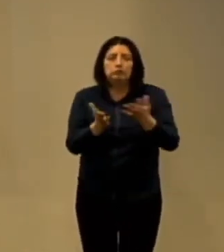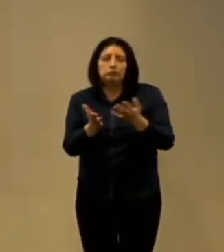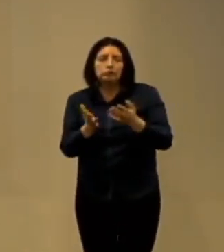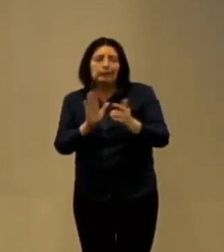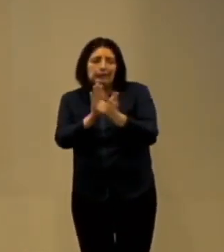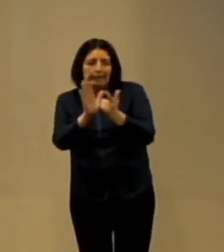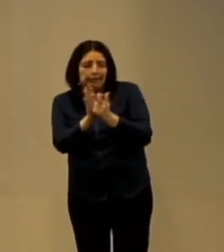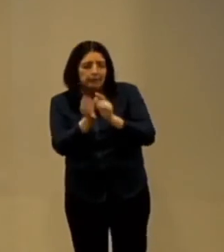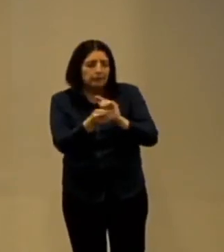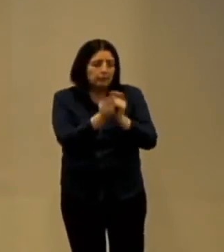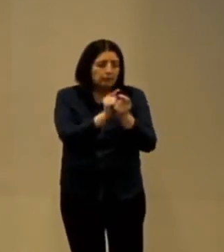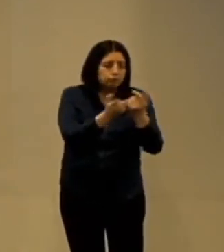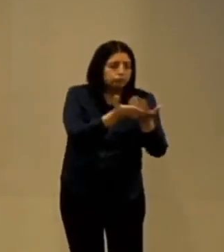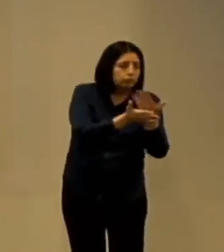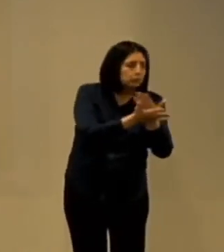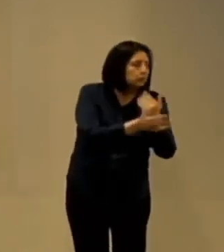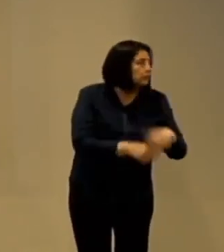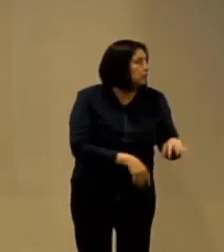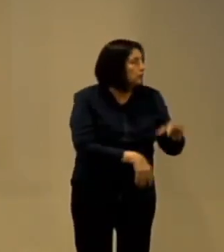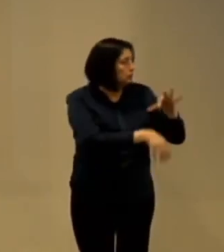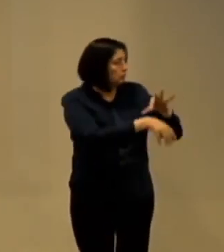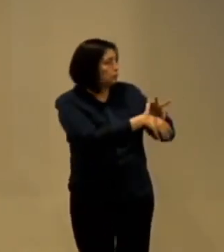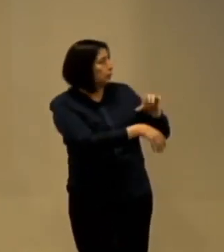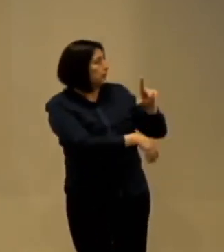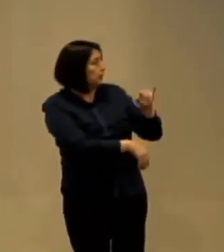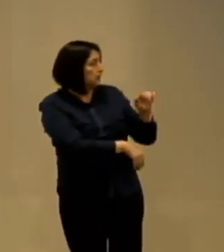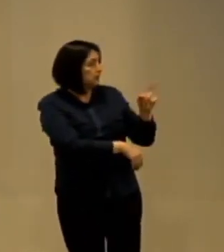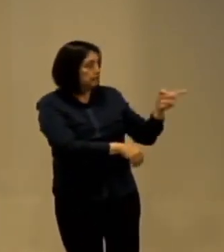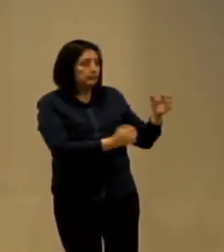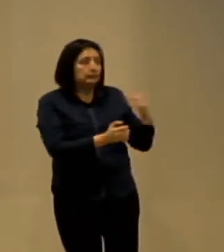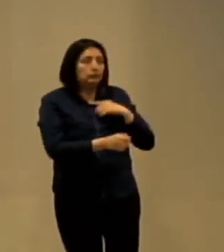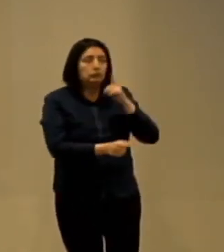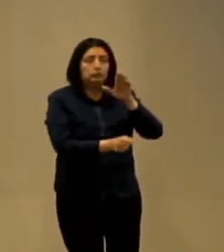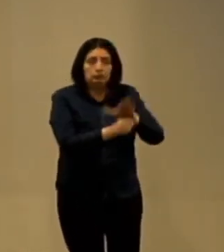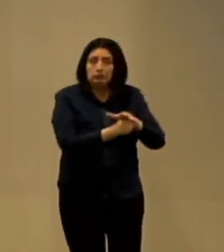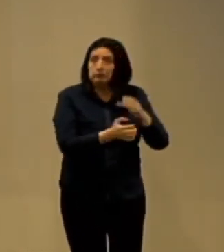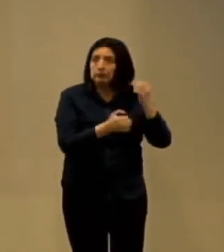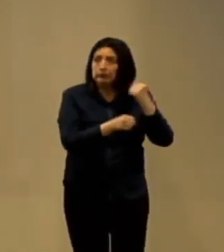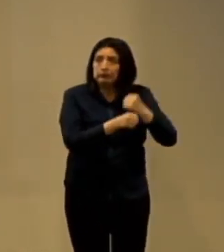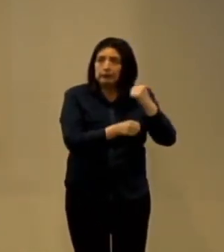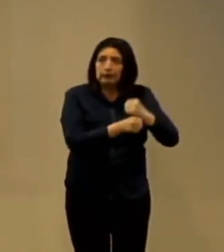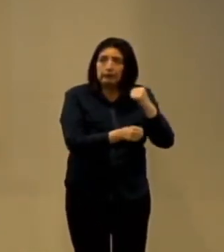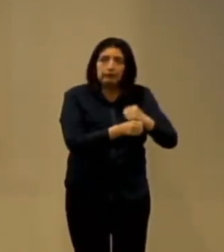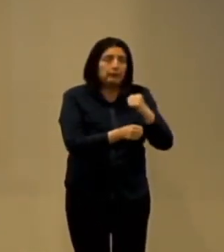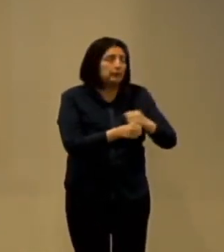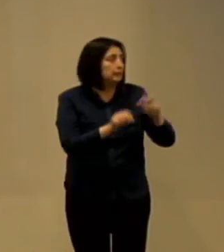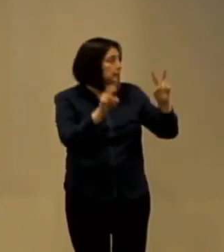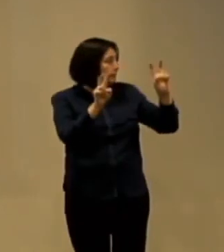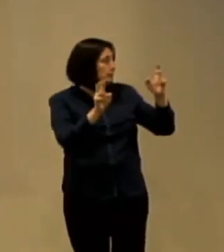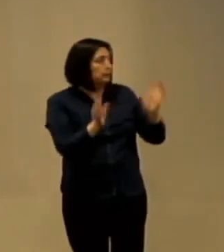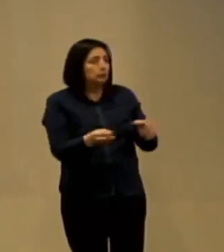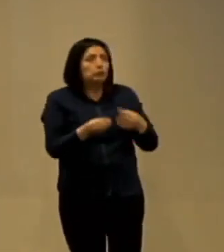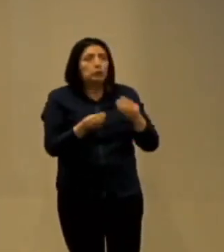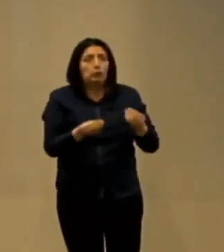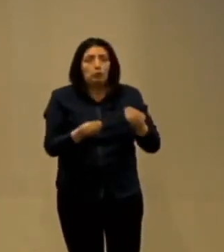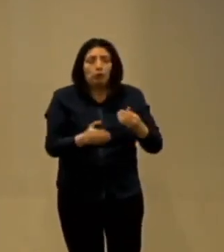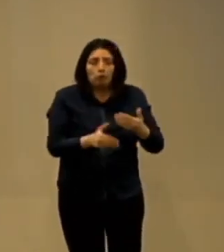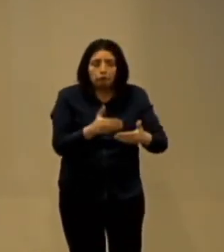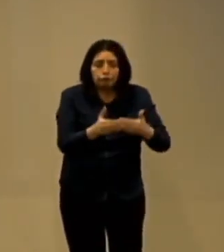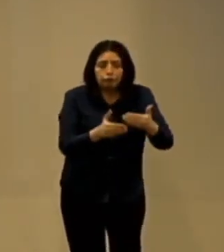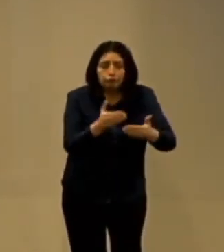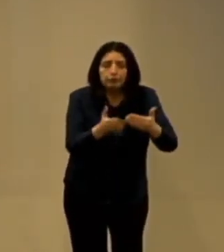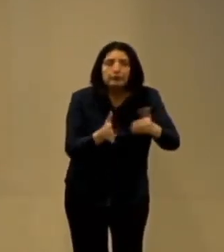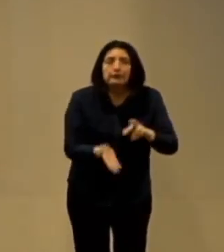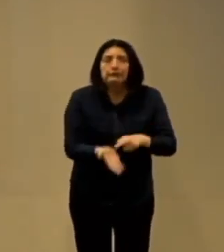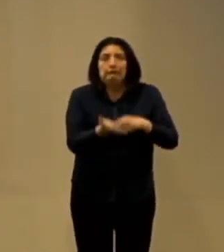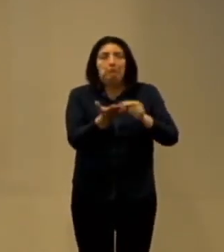y el próximo año, doctora Lili, nos comprometemos a trabajar todo el tema de los procedimientos de rehabilitación.